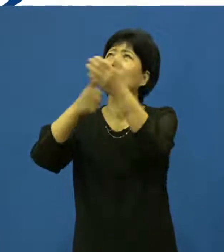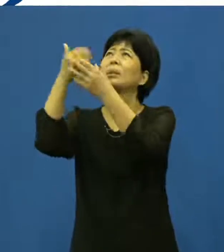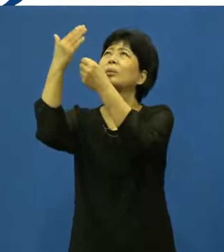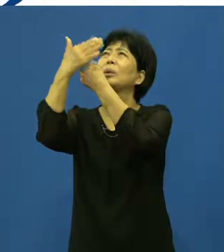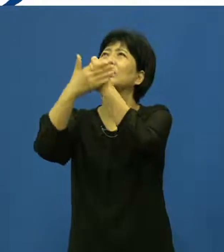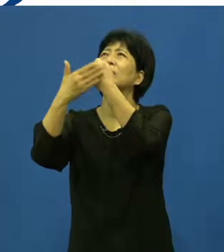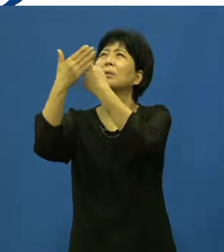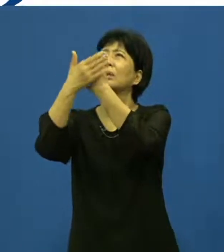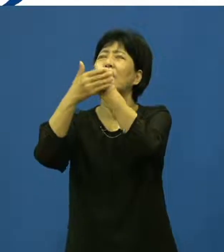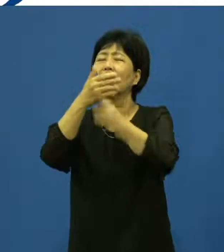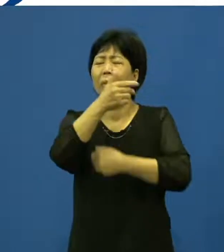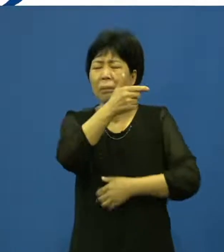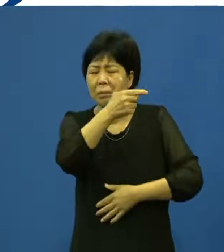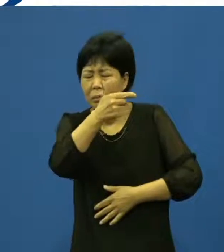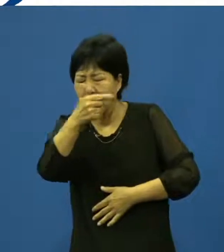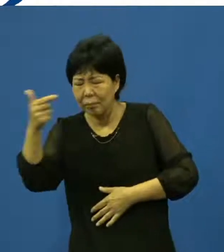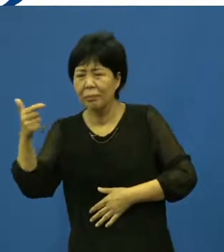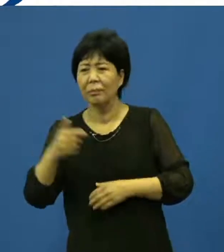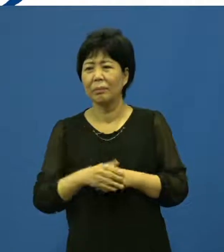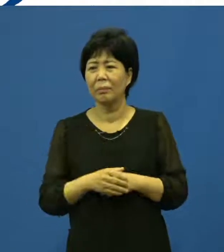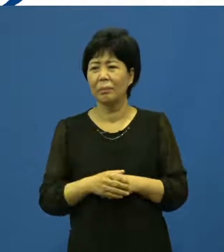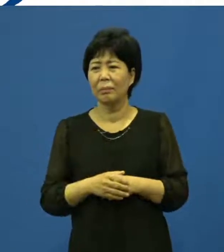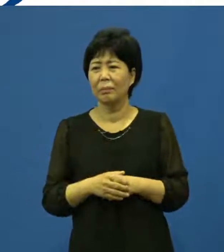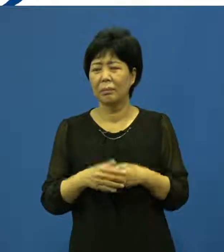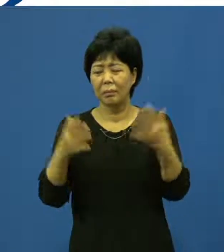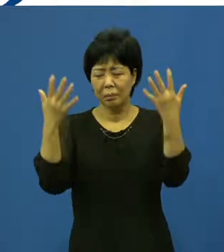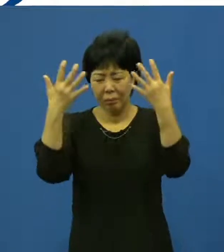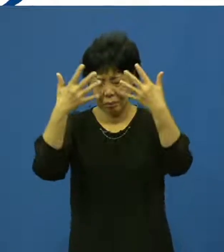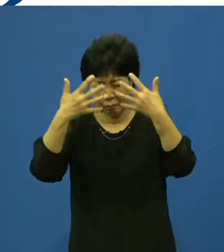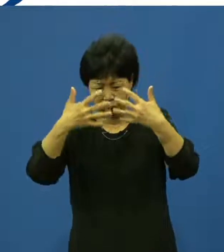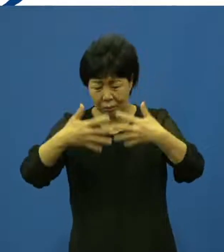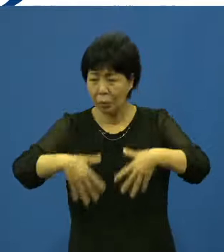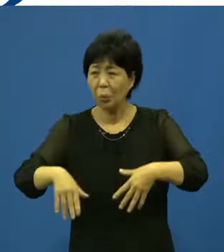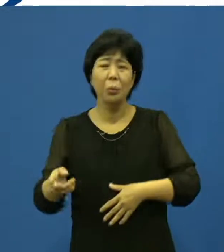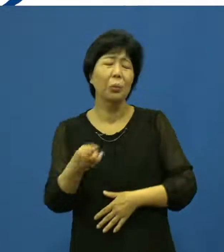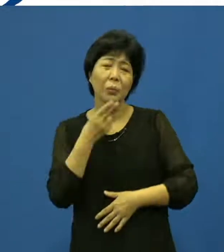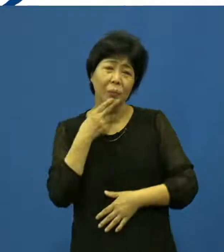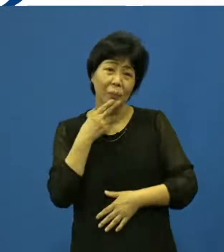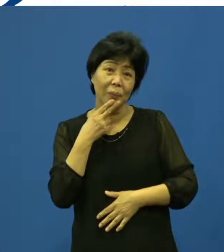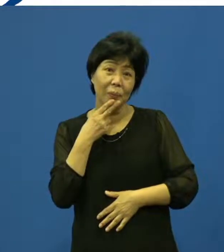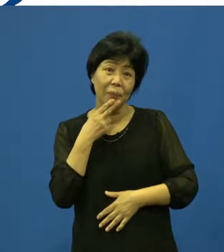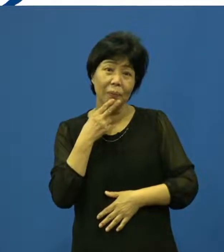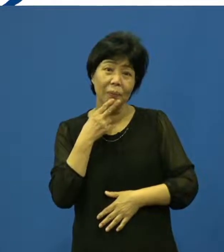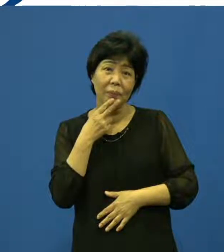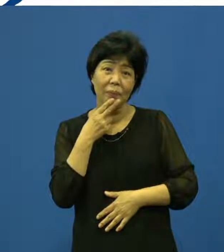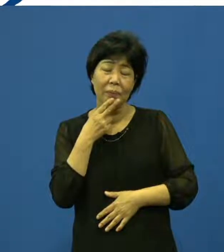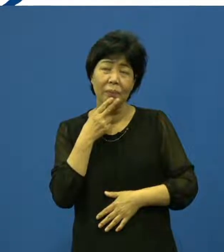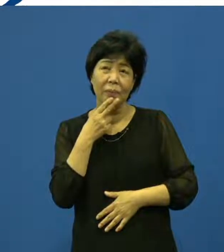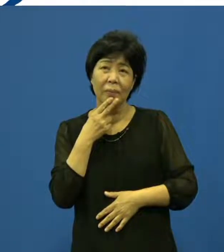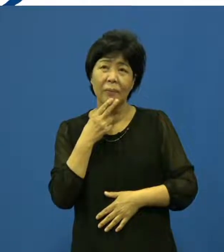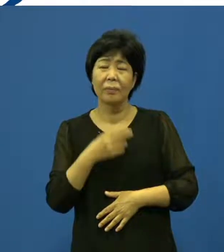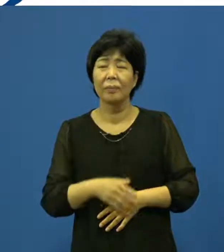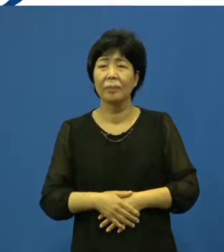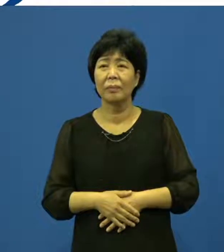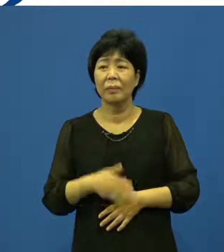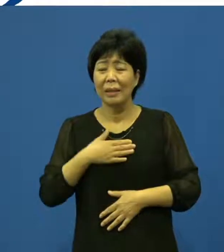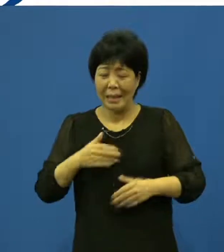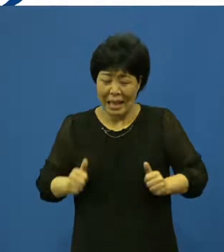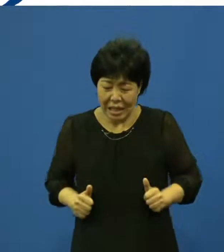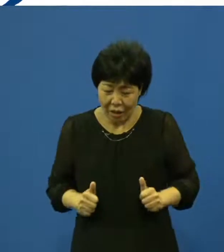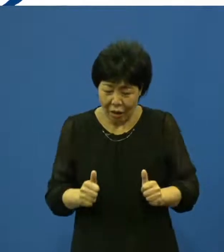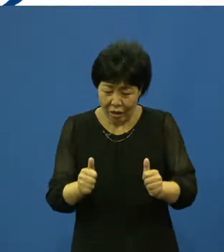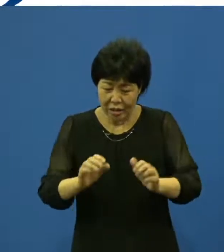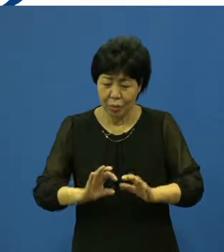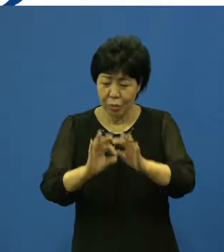하나님의 은혜는 조건 없이 주어졌습니다. 우리는 우리의 공로를 세우고 싶어요. 우리가 열심히 뭔가 하면 된다고 생각합니다.